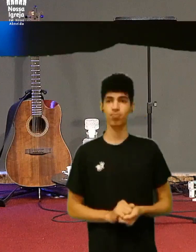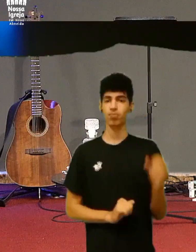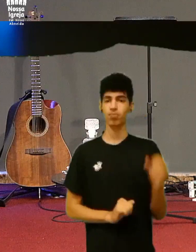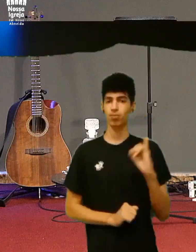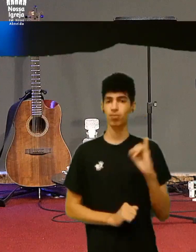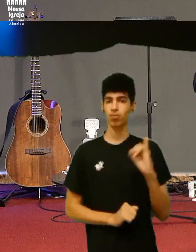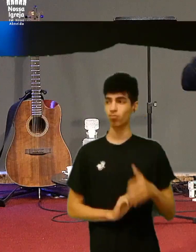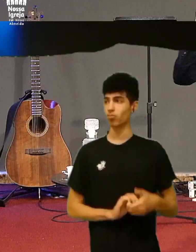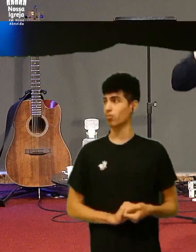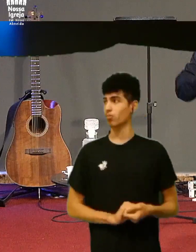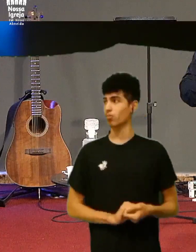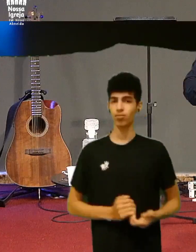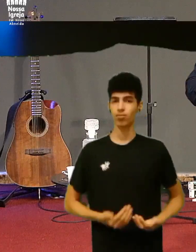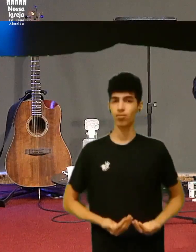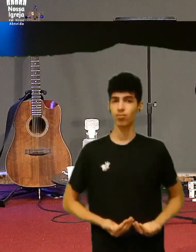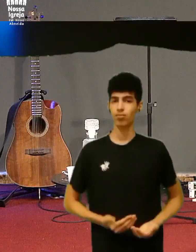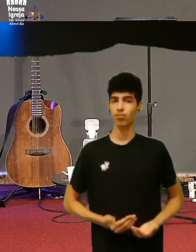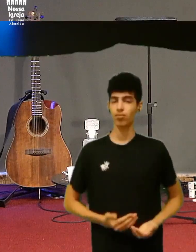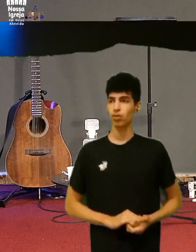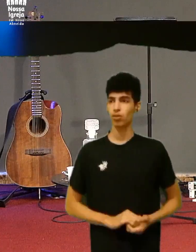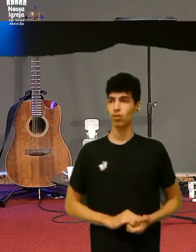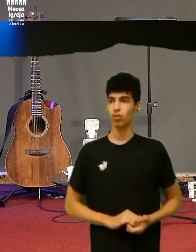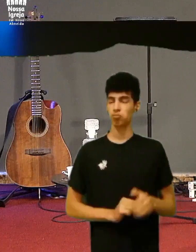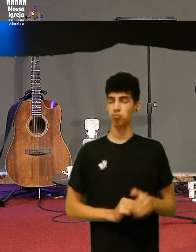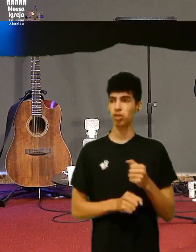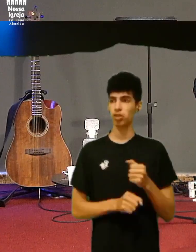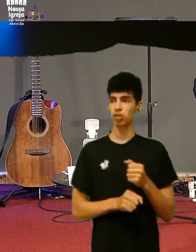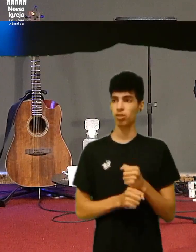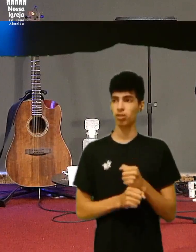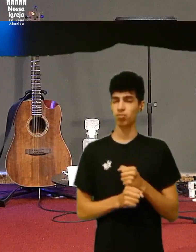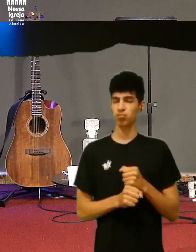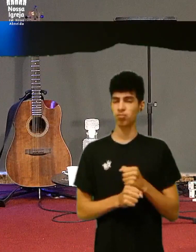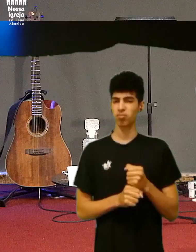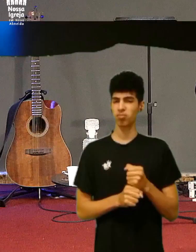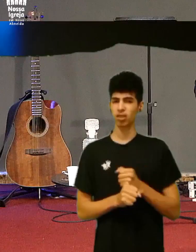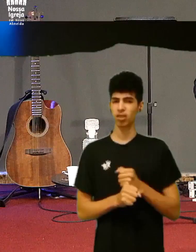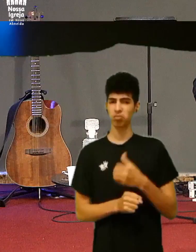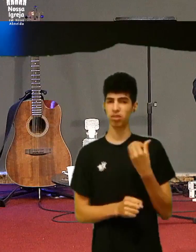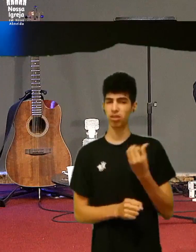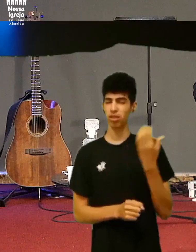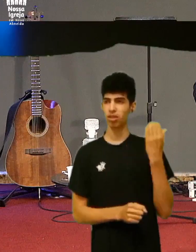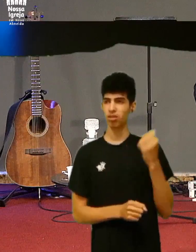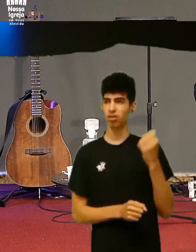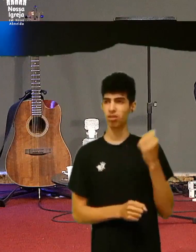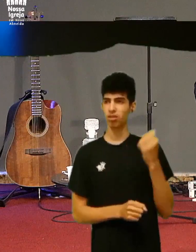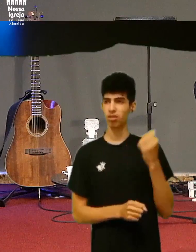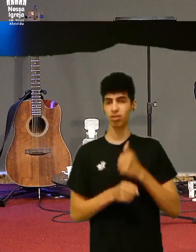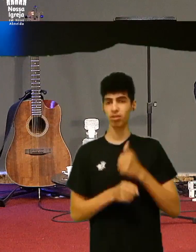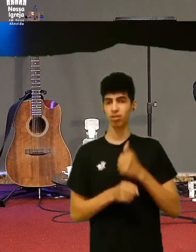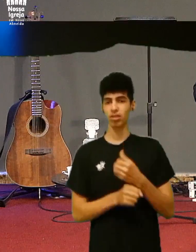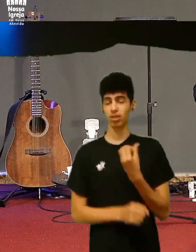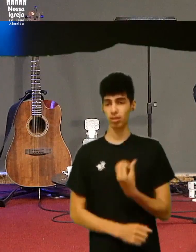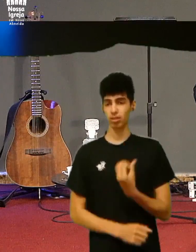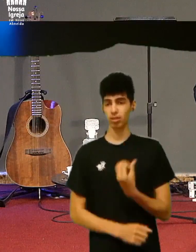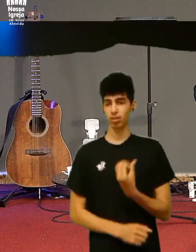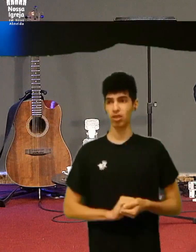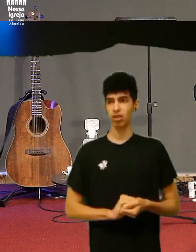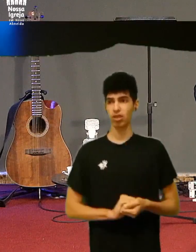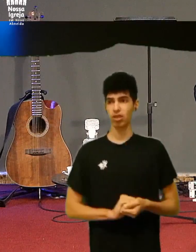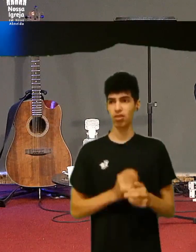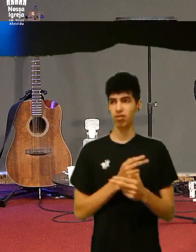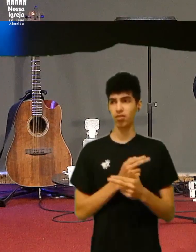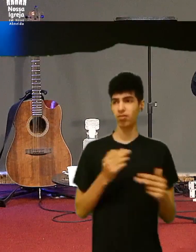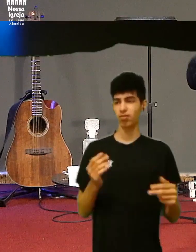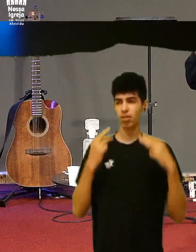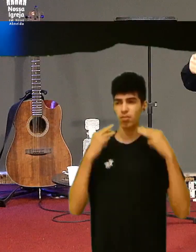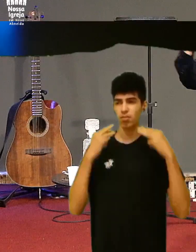nesses últimos 6 anos, eu acredito, o Senhor tem nos dado muitas mensagens no livro de Ezequiel. E